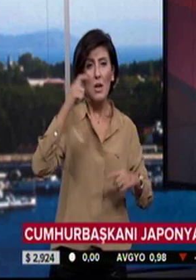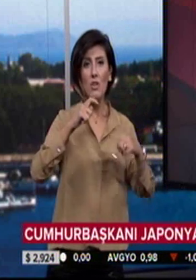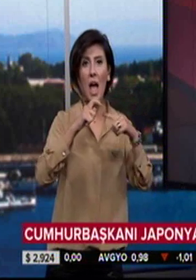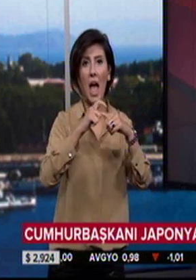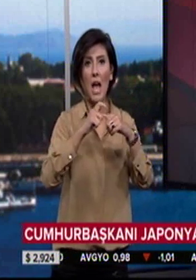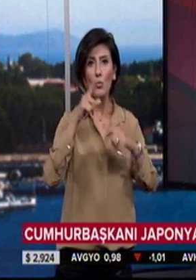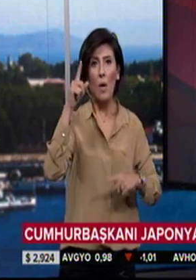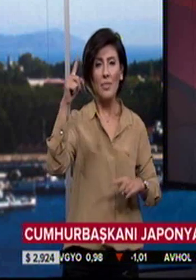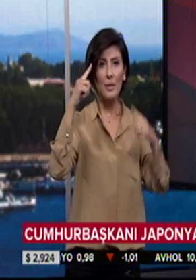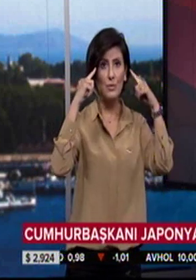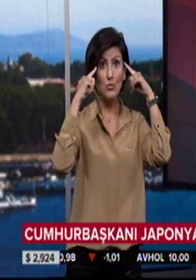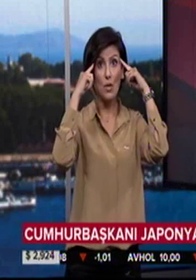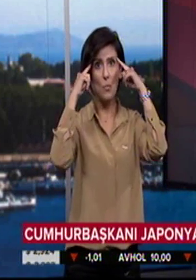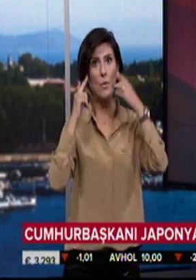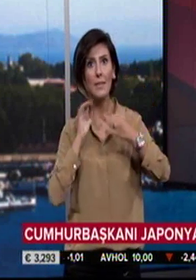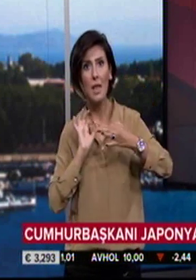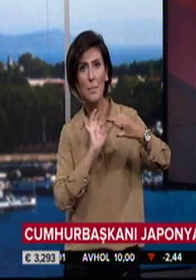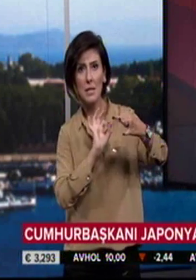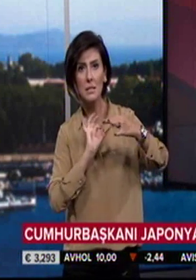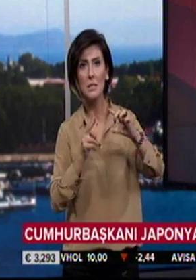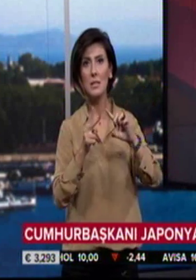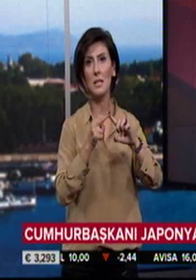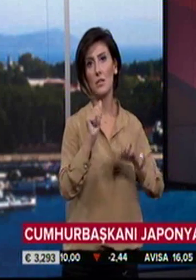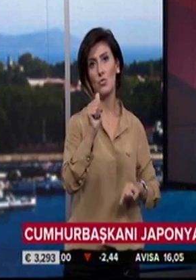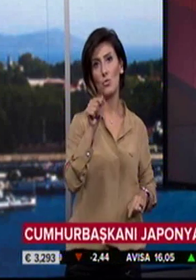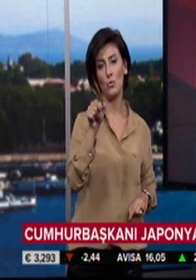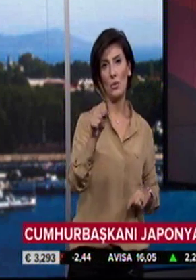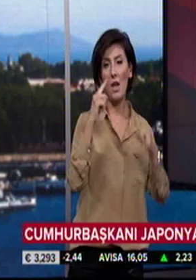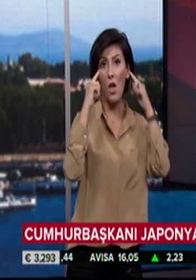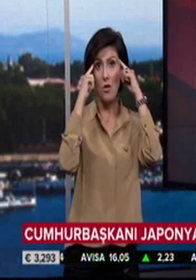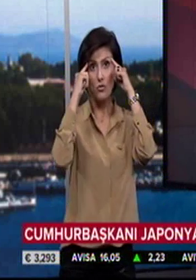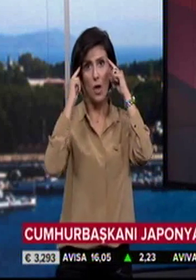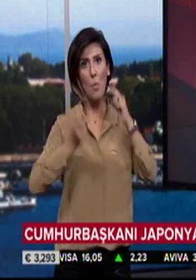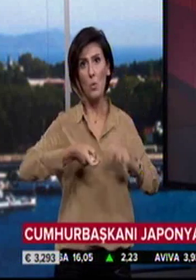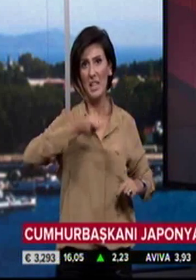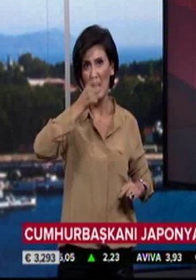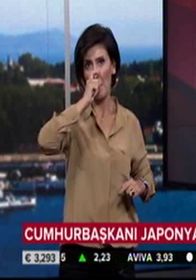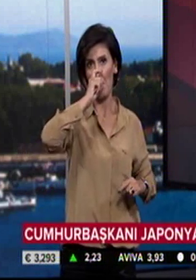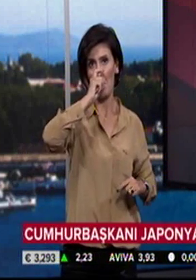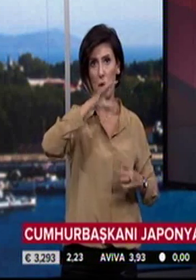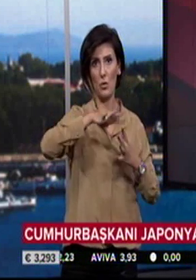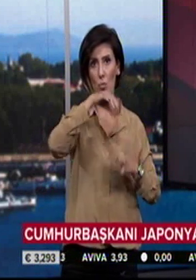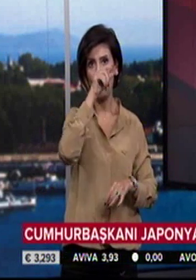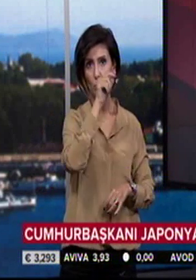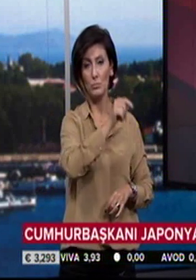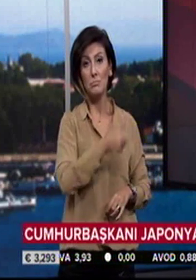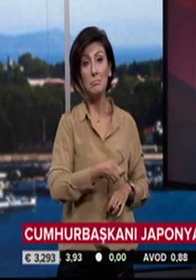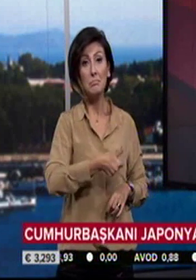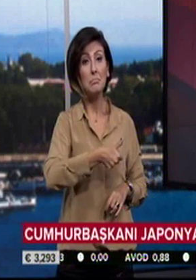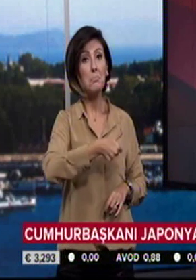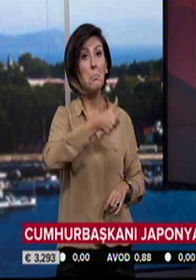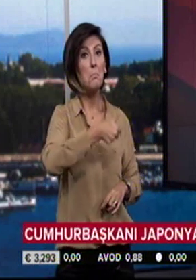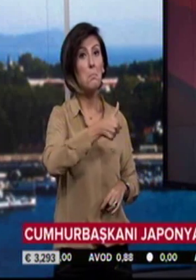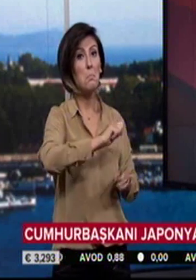Cumhurbaşkanı Recep Tayyip Erdoğan, Japonya temaslarının ikinci gününde Japon İmparatoru